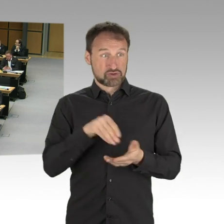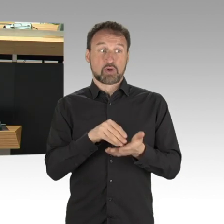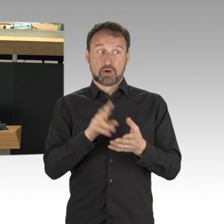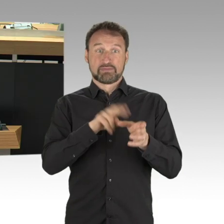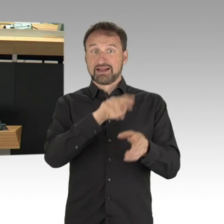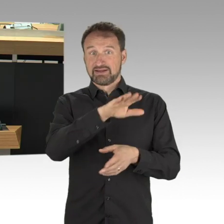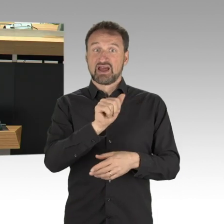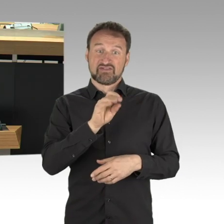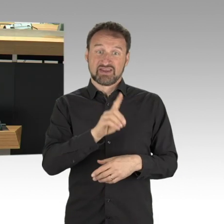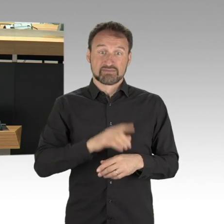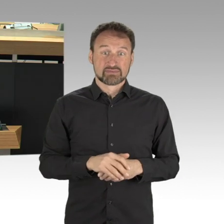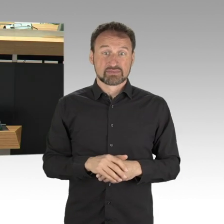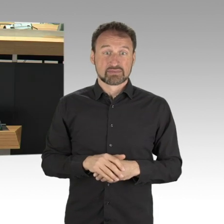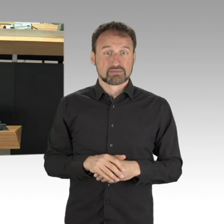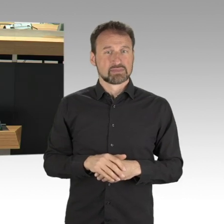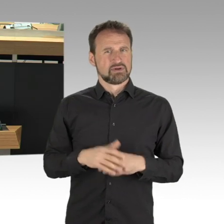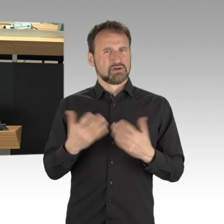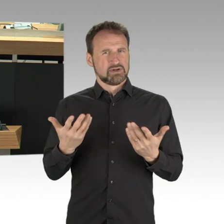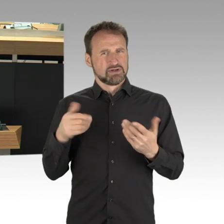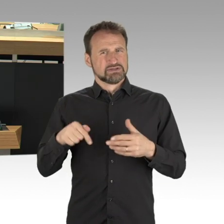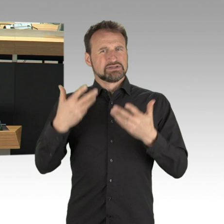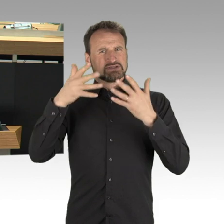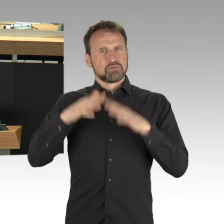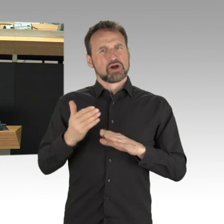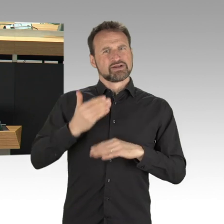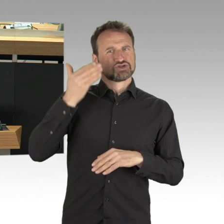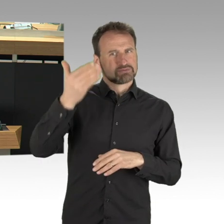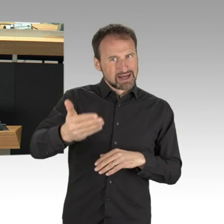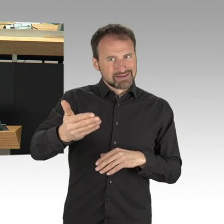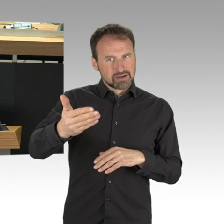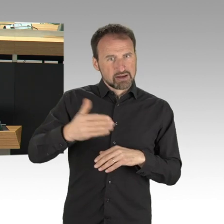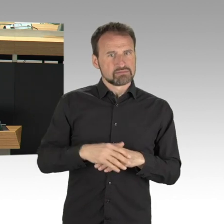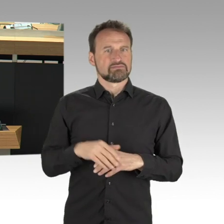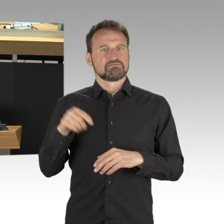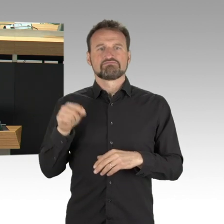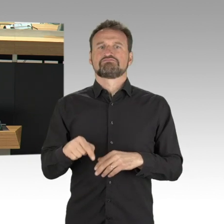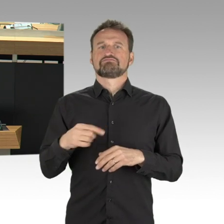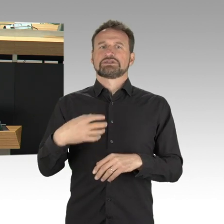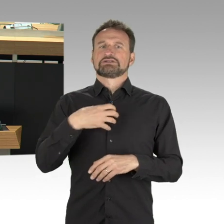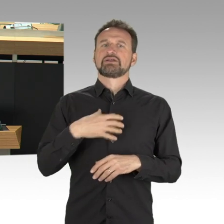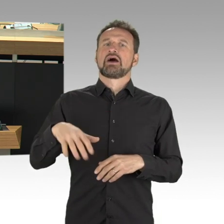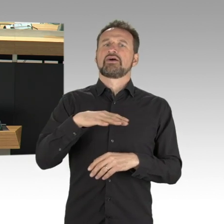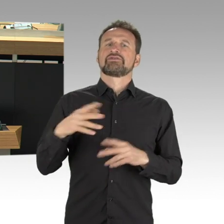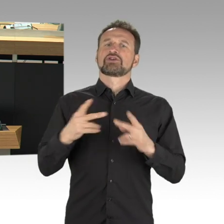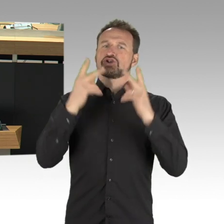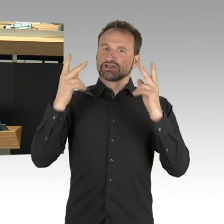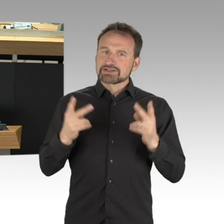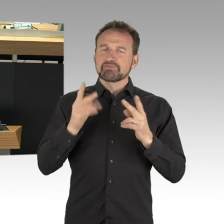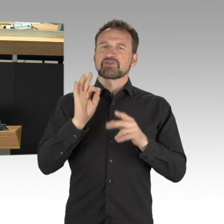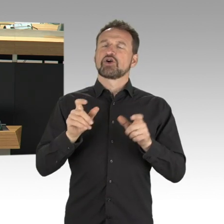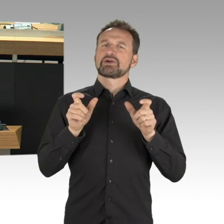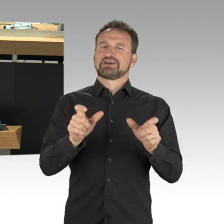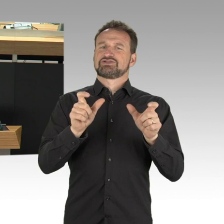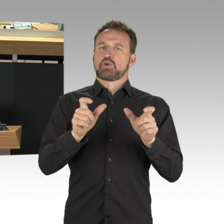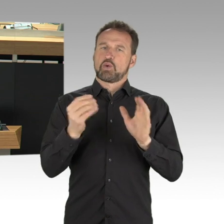vorgelegt. Und Frau Seibelt, ich finde, es ist ein guter Aufschlag, es ist ein umfassendes Thema und der Senat hat die Zeit gerade mal um 2 Wochen überschritten, was bei